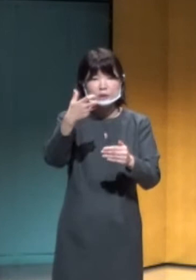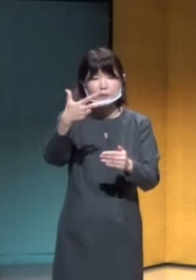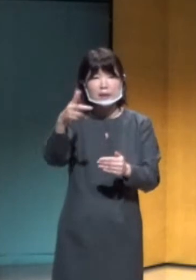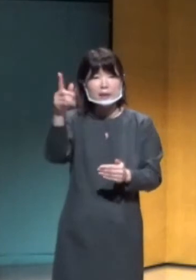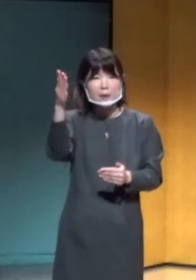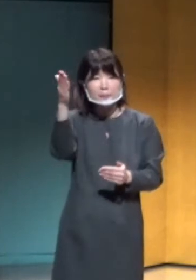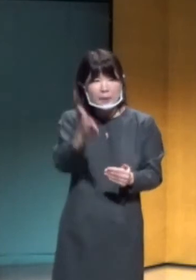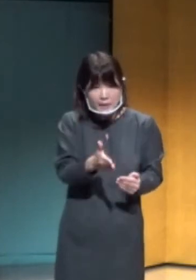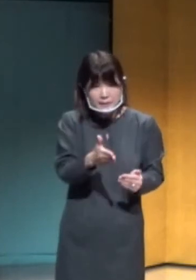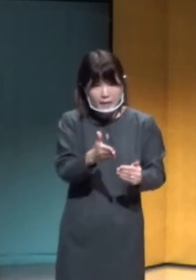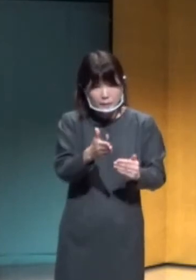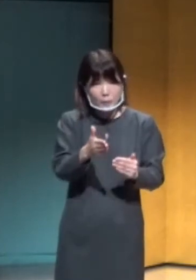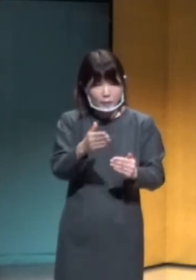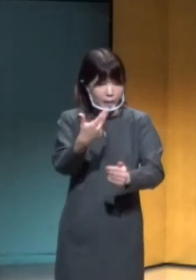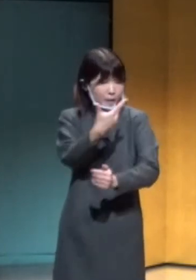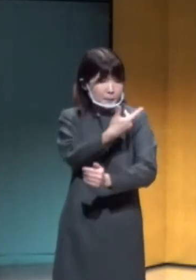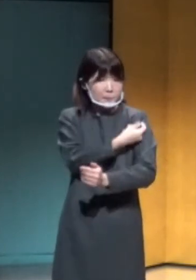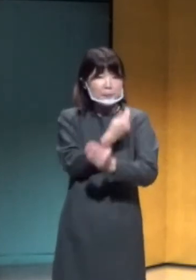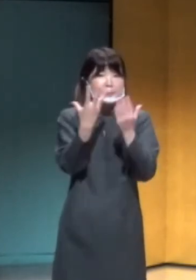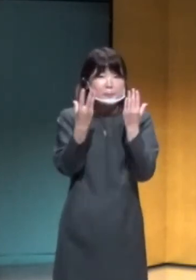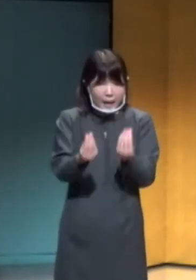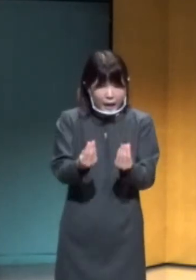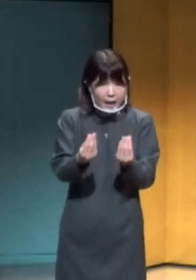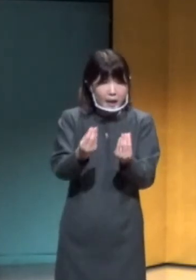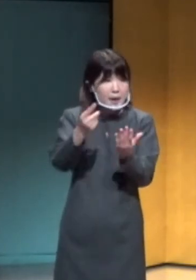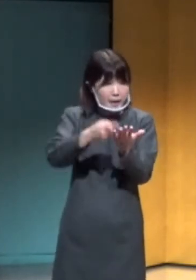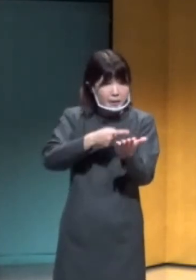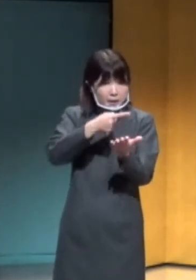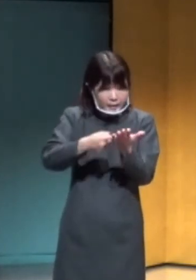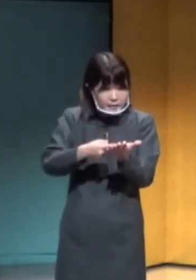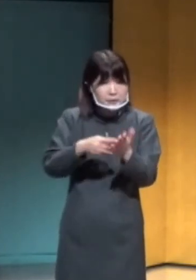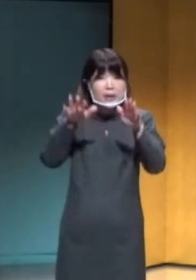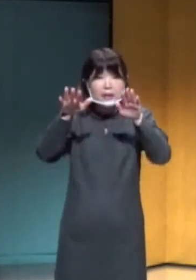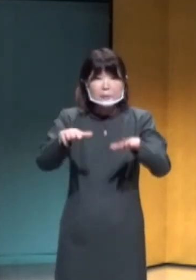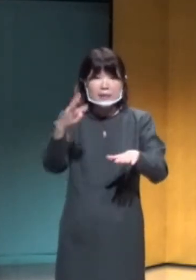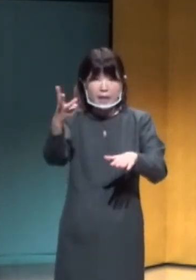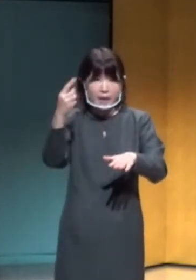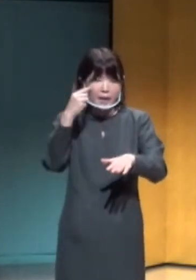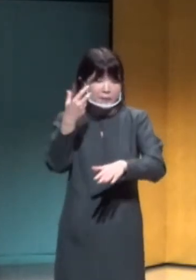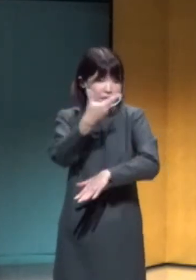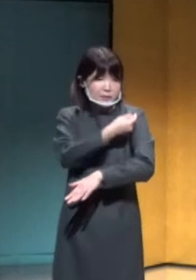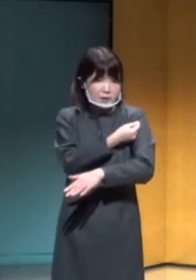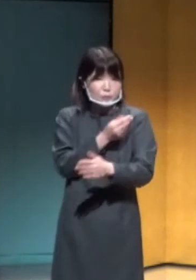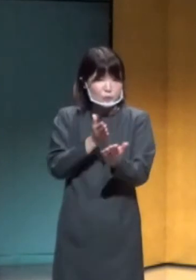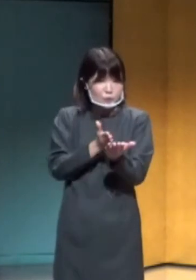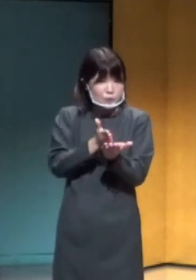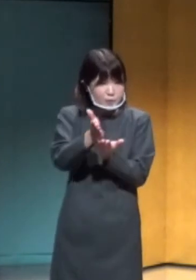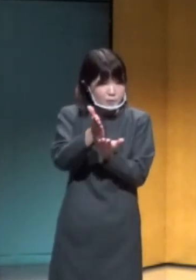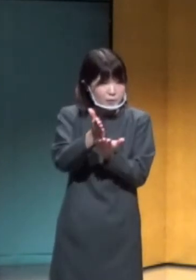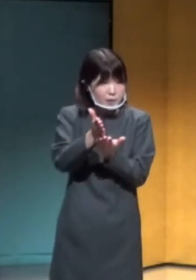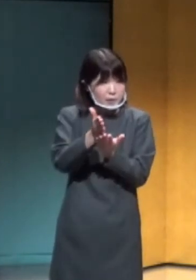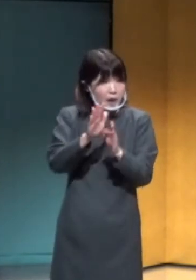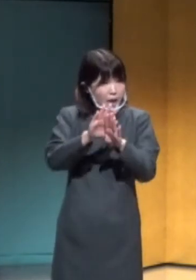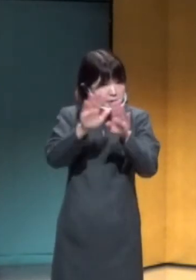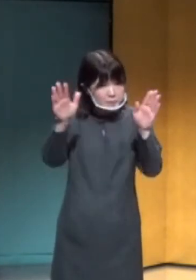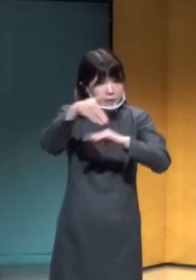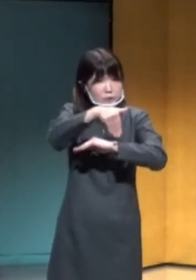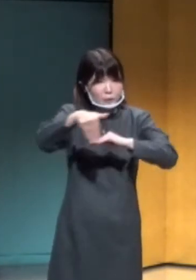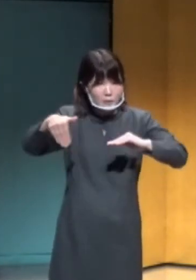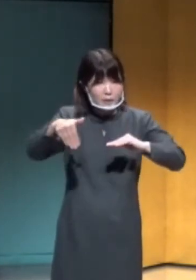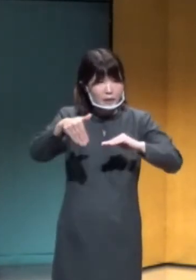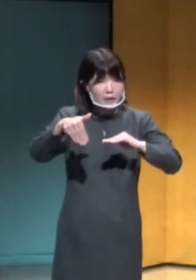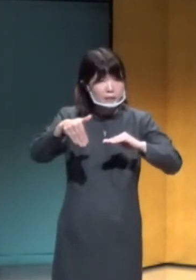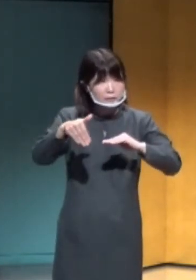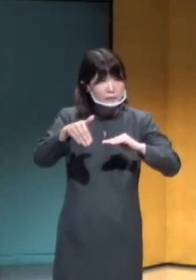87% を達成いたしました。現在は3回目の接種ということで、すでに12月の